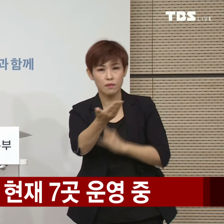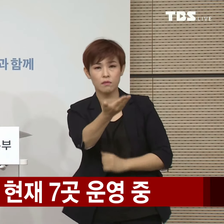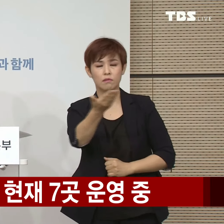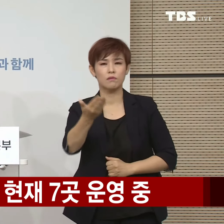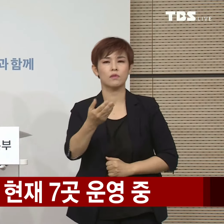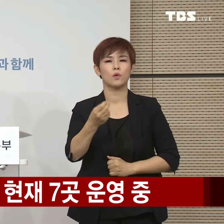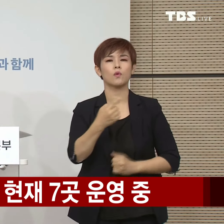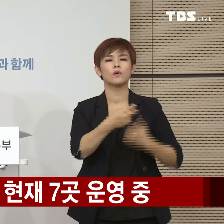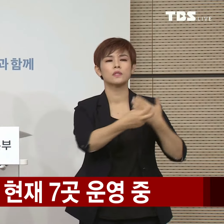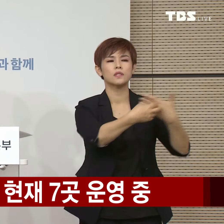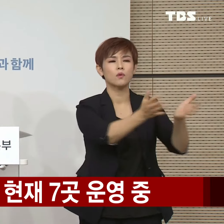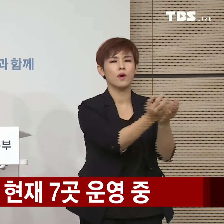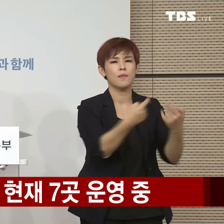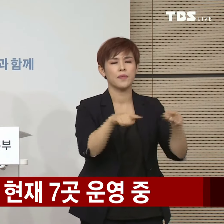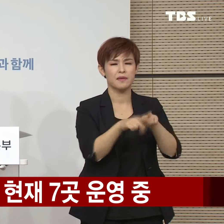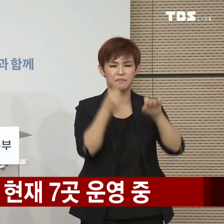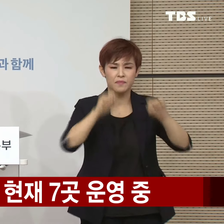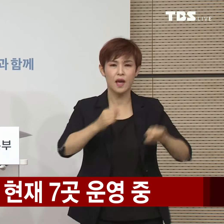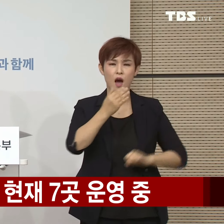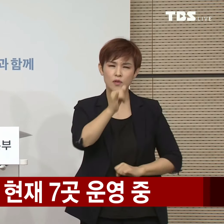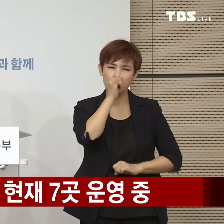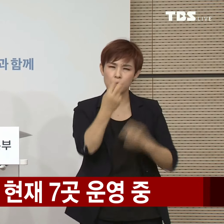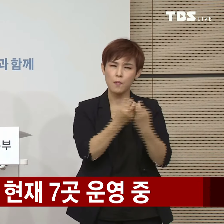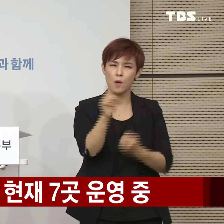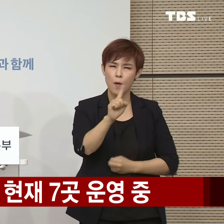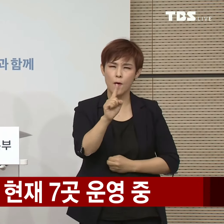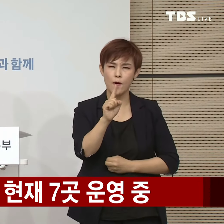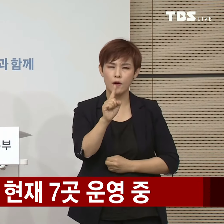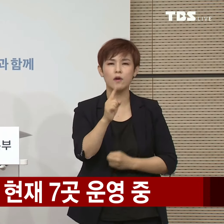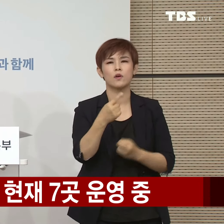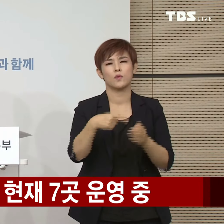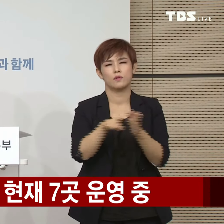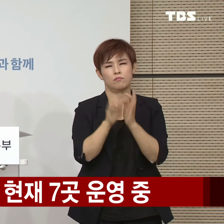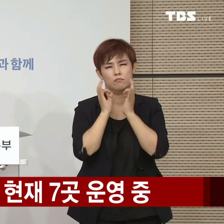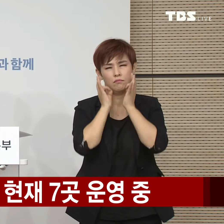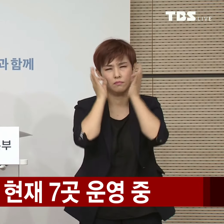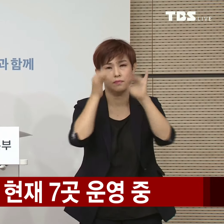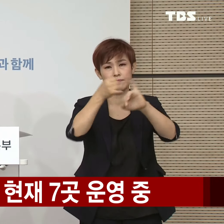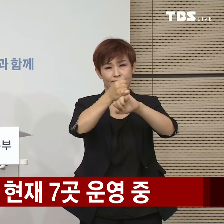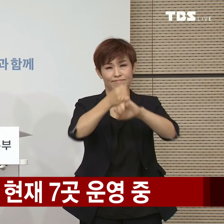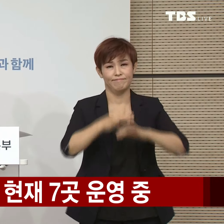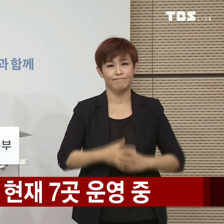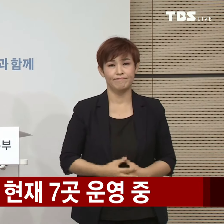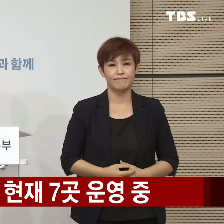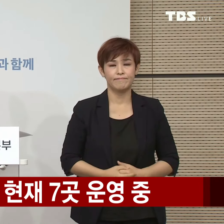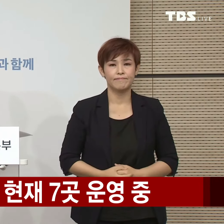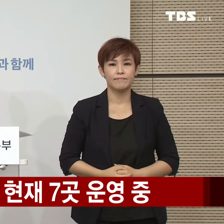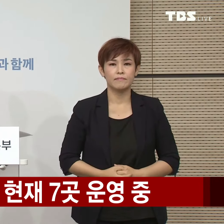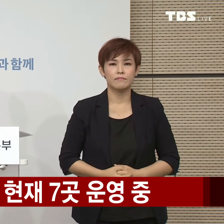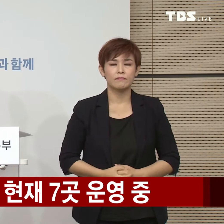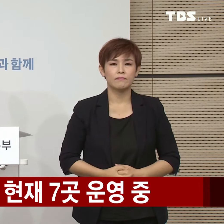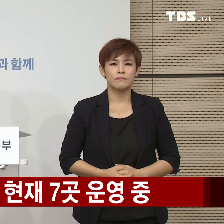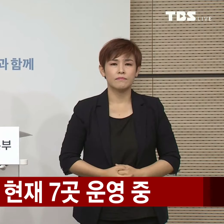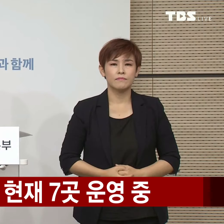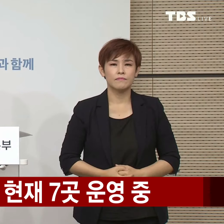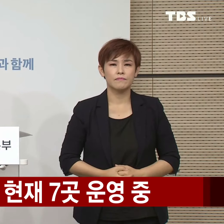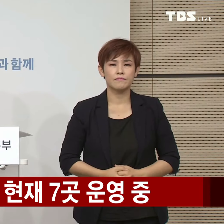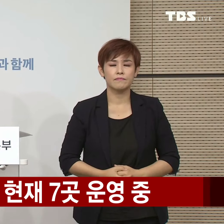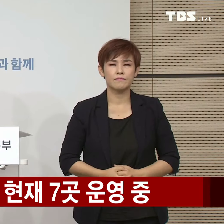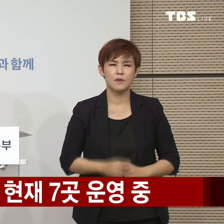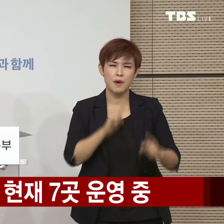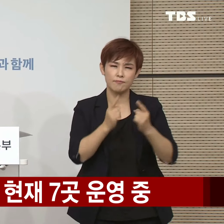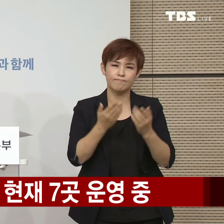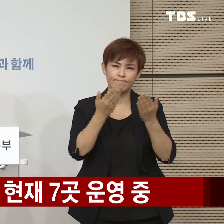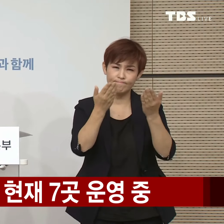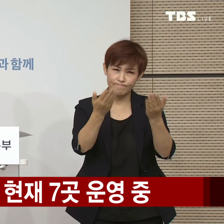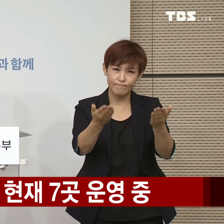함께 상생할 수 있는 합의점을 찾기 위해 노력하겠습니다. 이미 수차례 강조했던